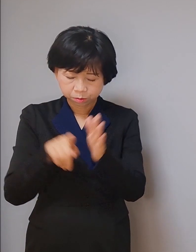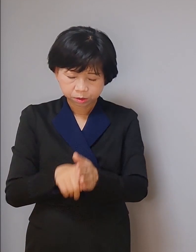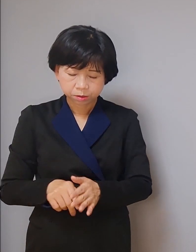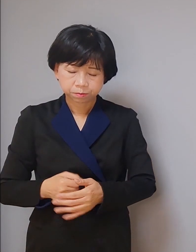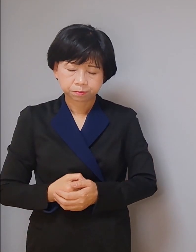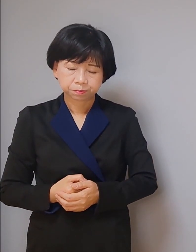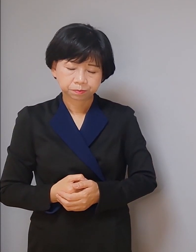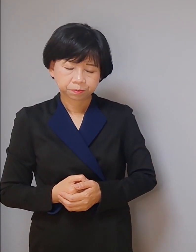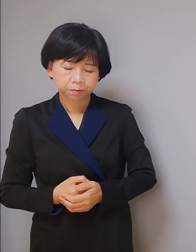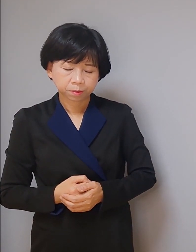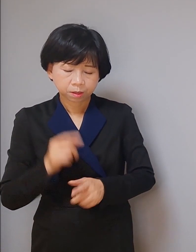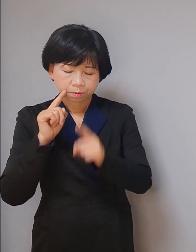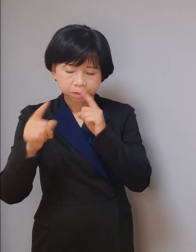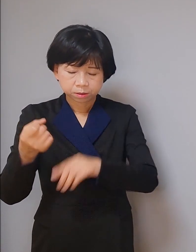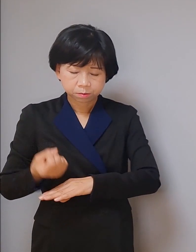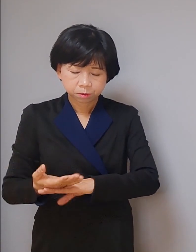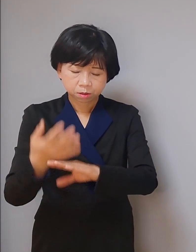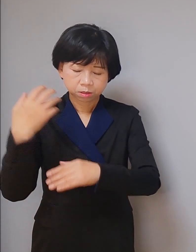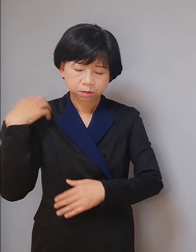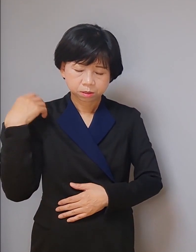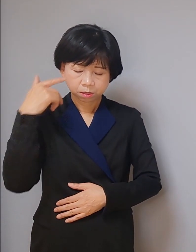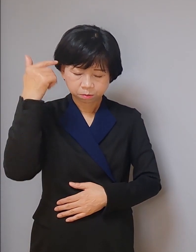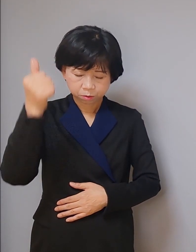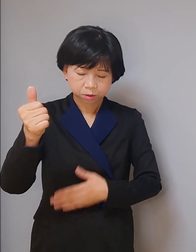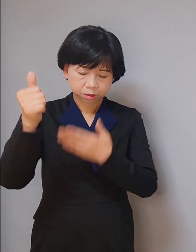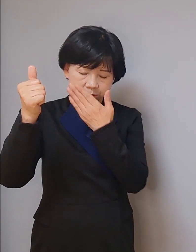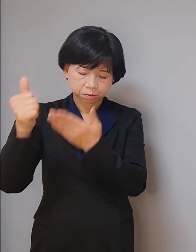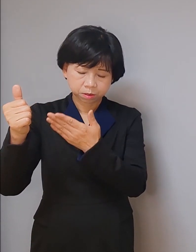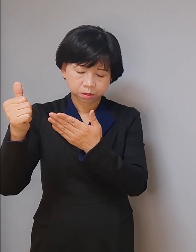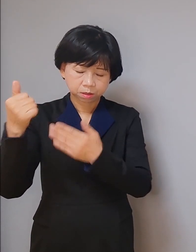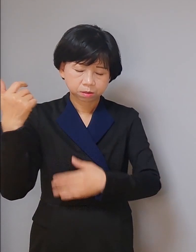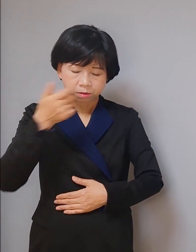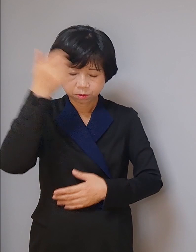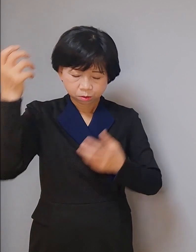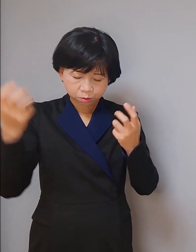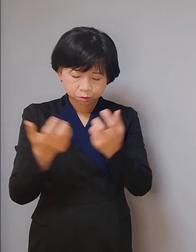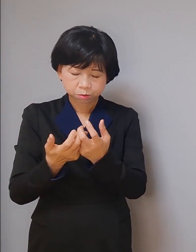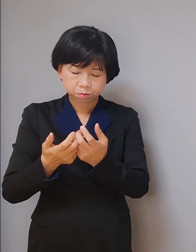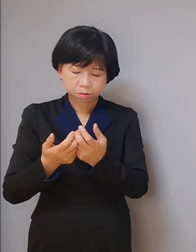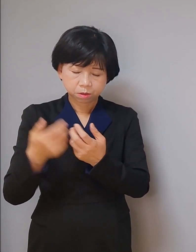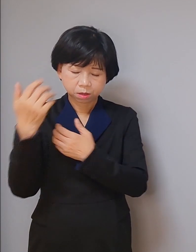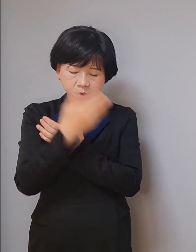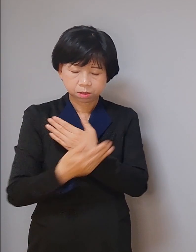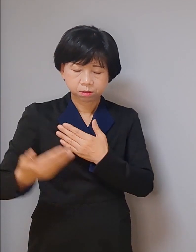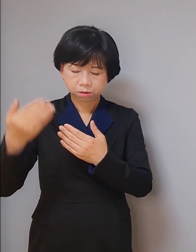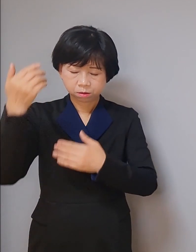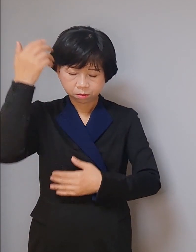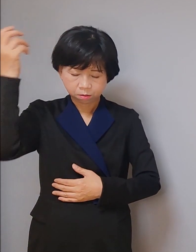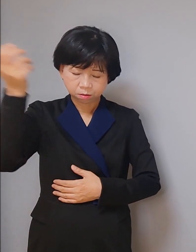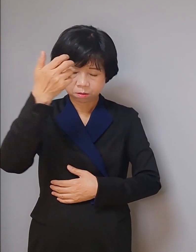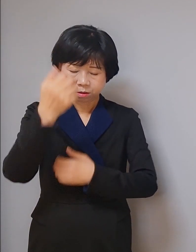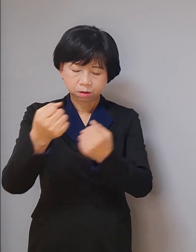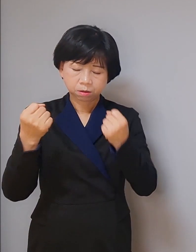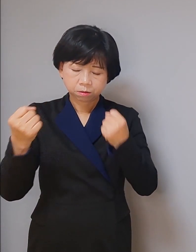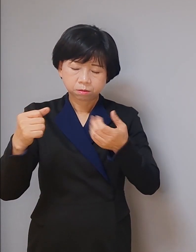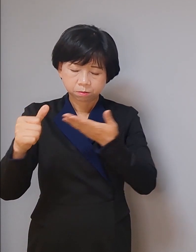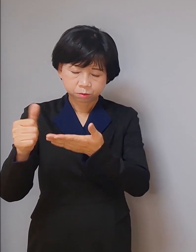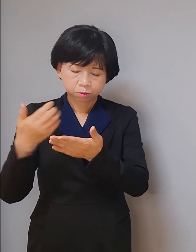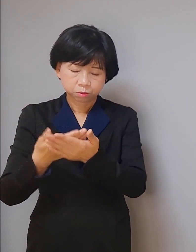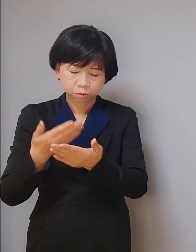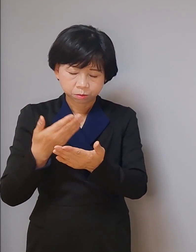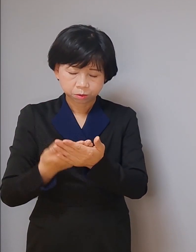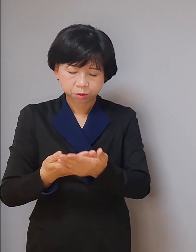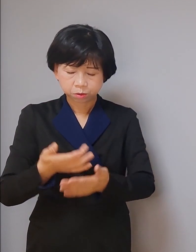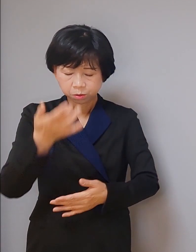믿습니다. 말씀을 전하시는 담임 목사님께 성령 충만함과 영육간의 강건함을 주시고 엘리사에게 주신